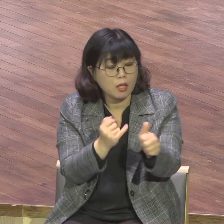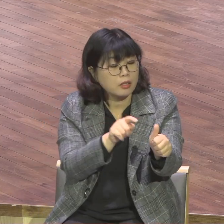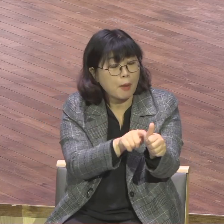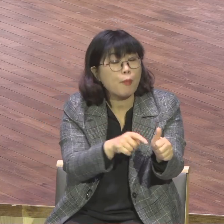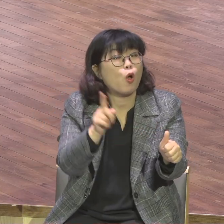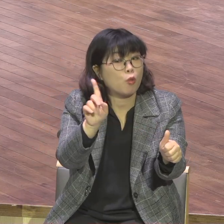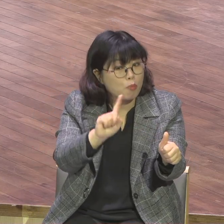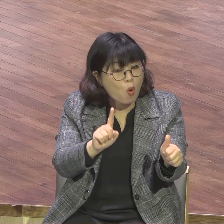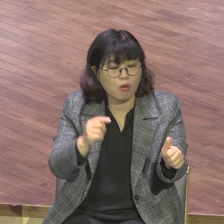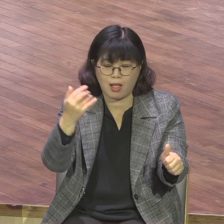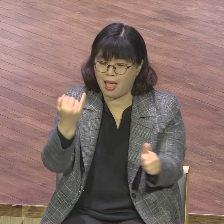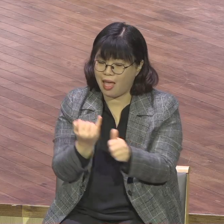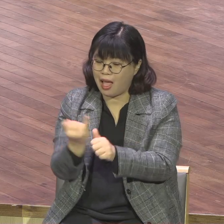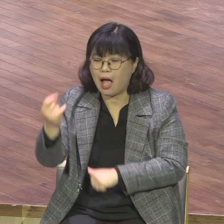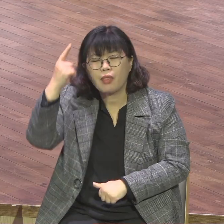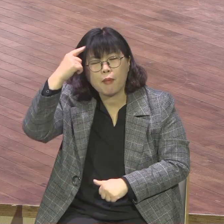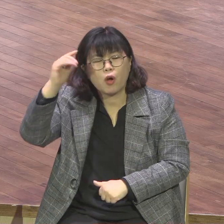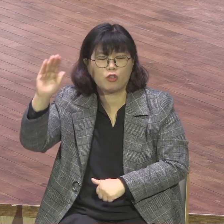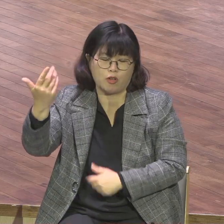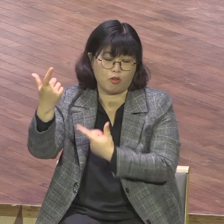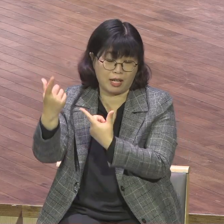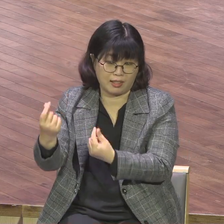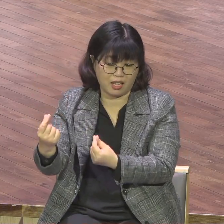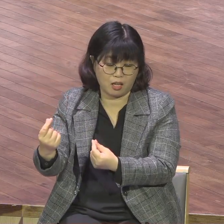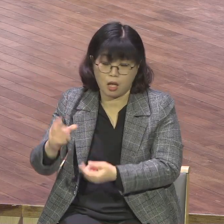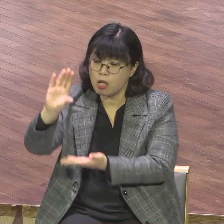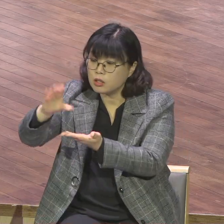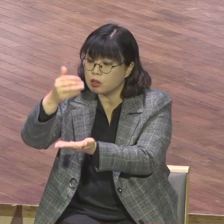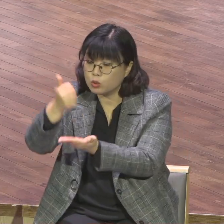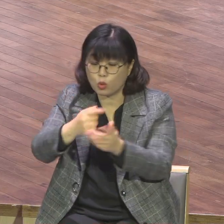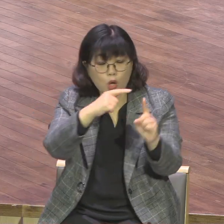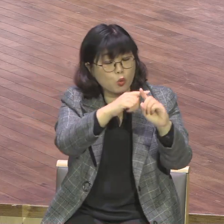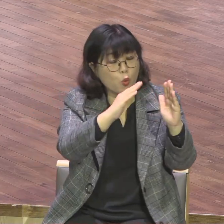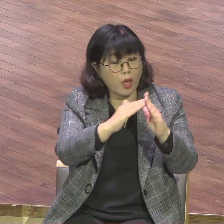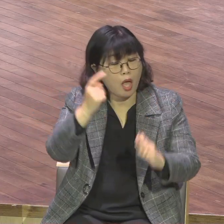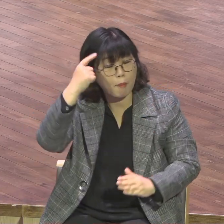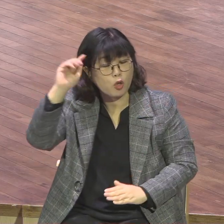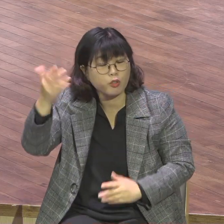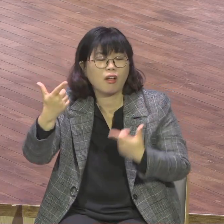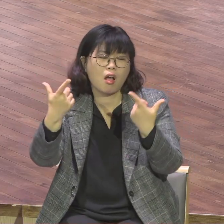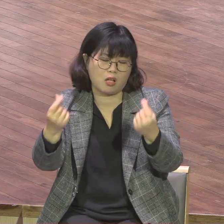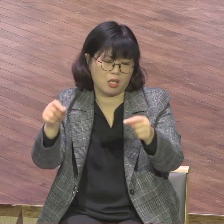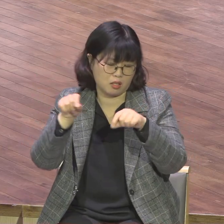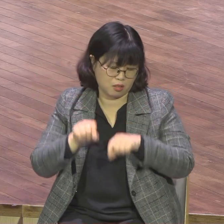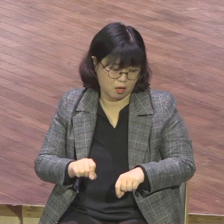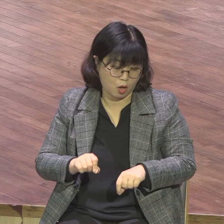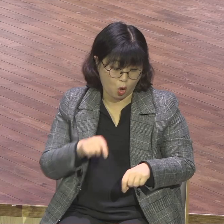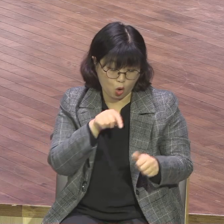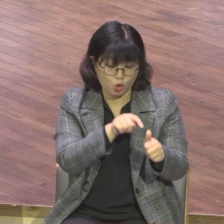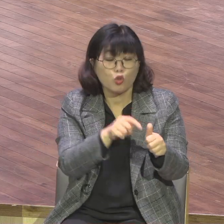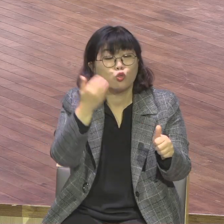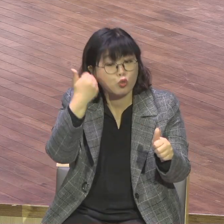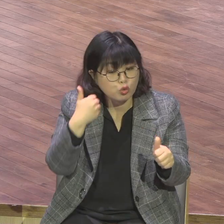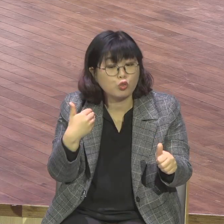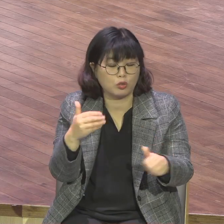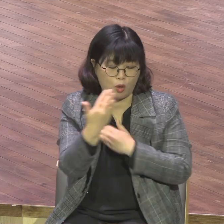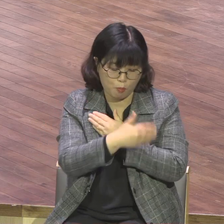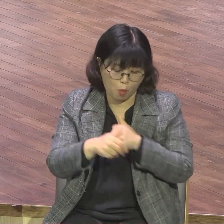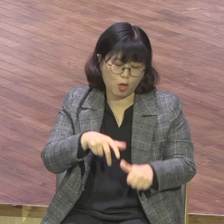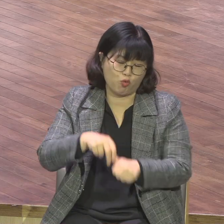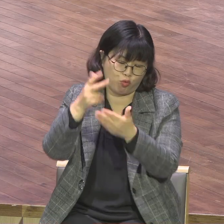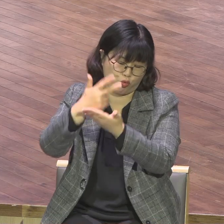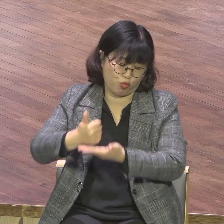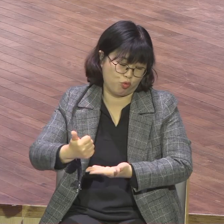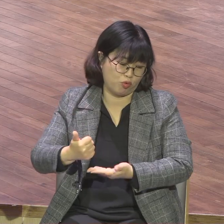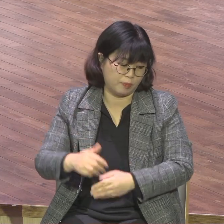그리스도께서 교회의 머리됨과 같으니 그가 바로 몸의 구주시니라. 그러므로 교회가